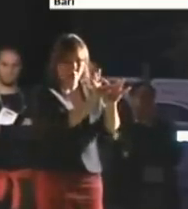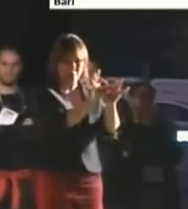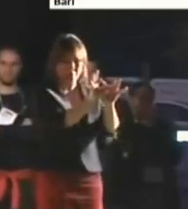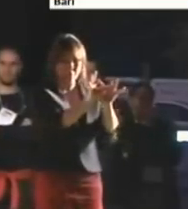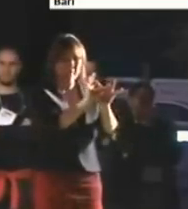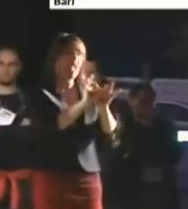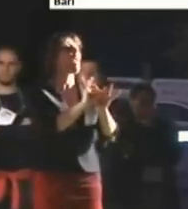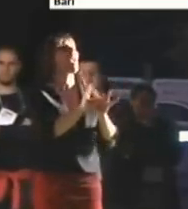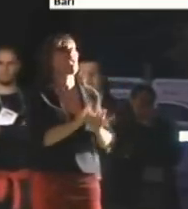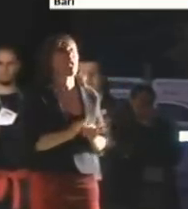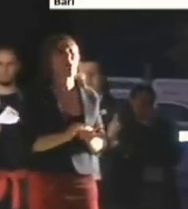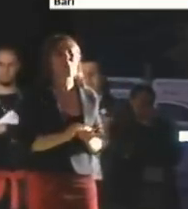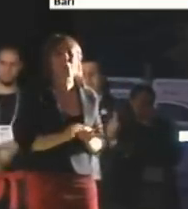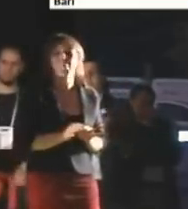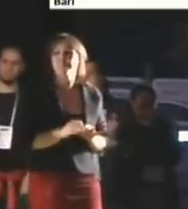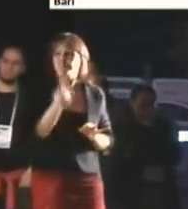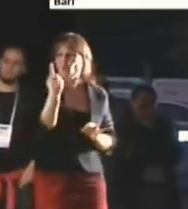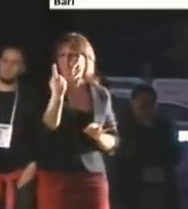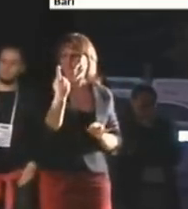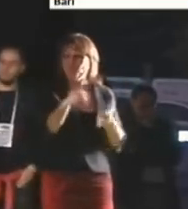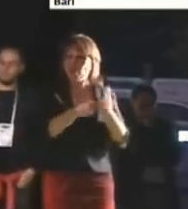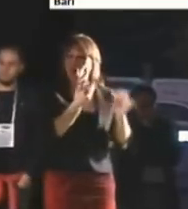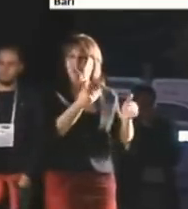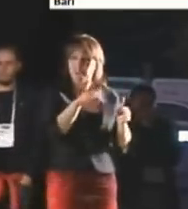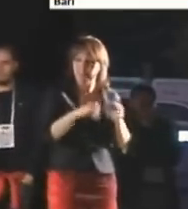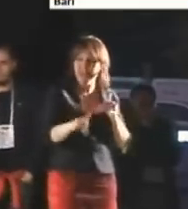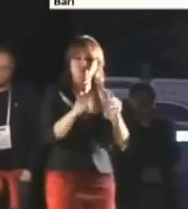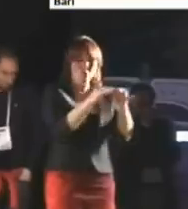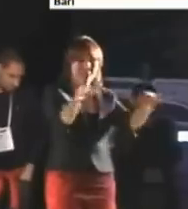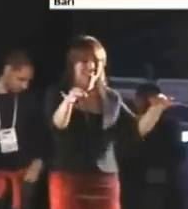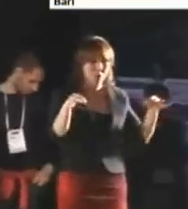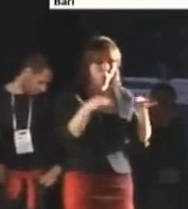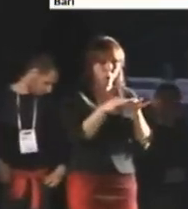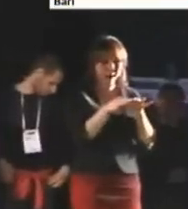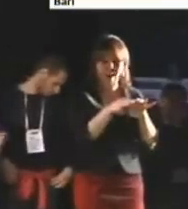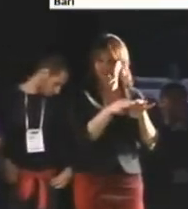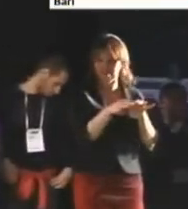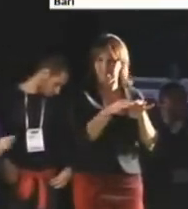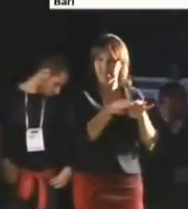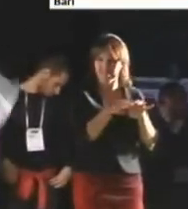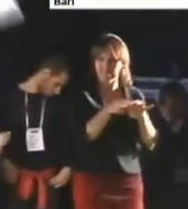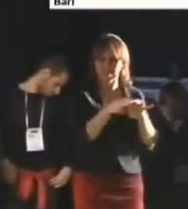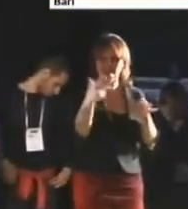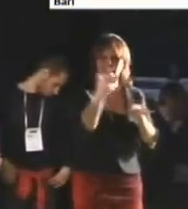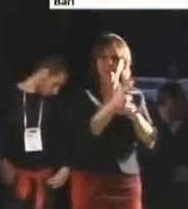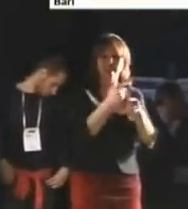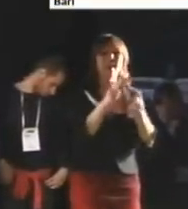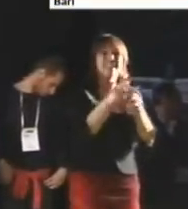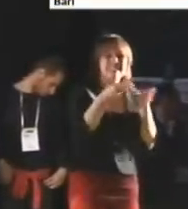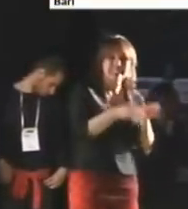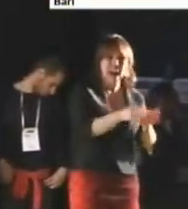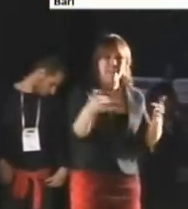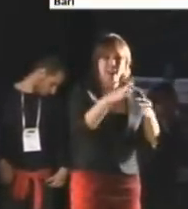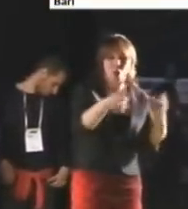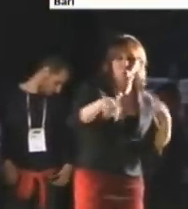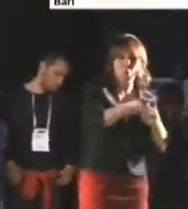c'è un campo di 1,5 milioni di metri quadri dove le opere sono attorno. Dove le opere sono strade,